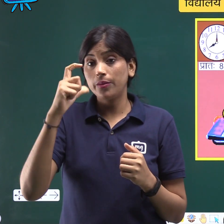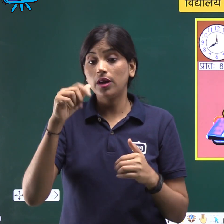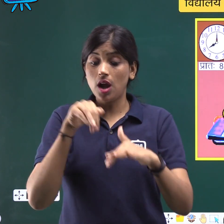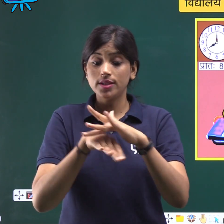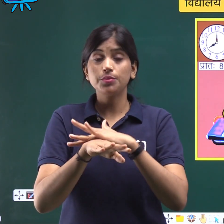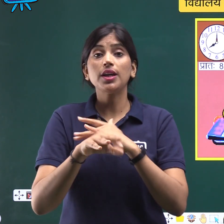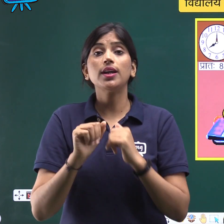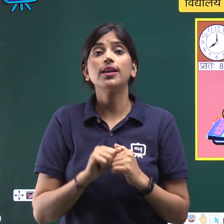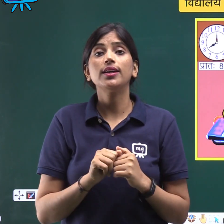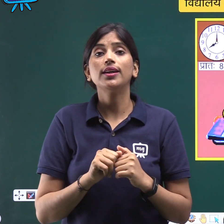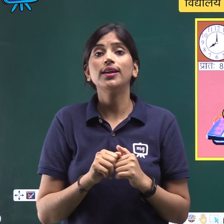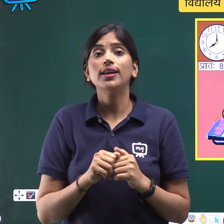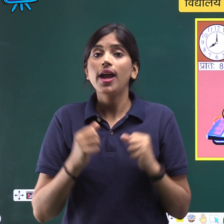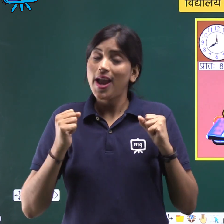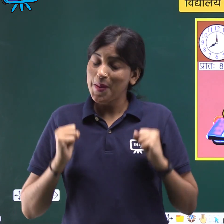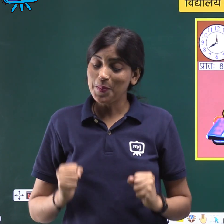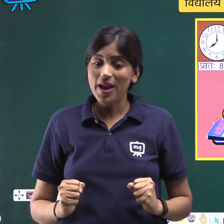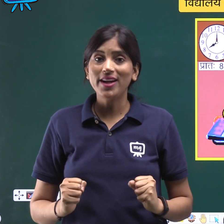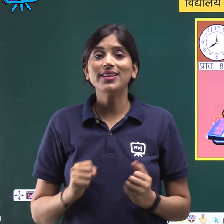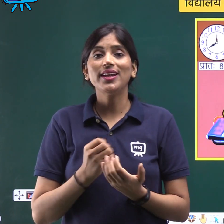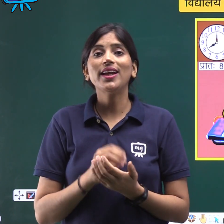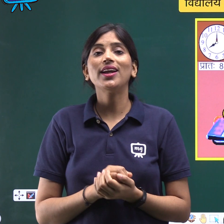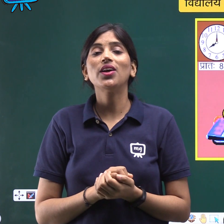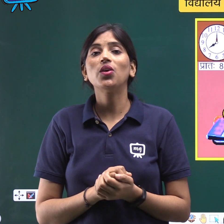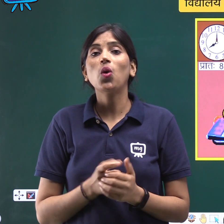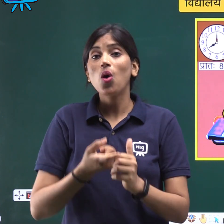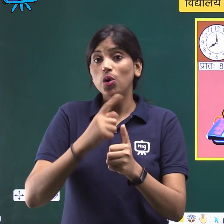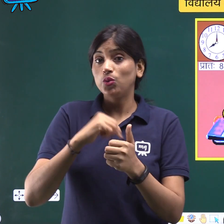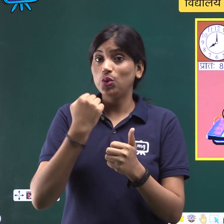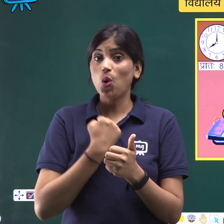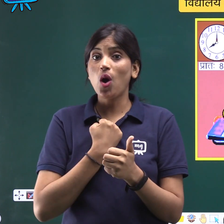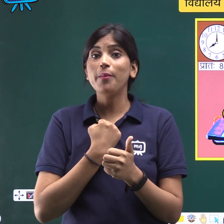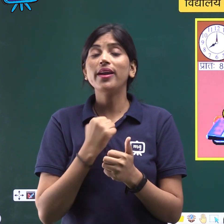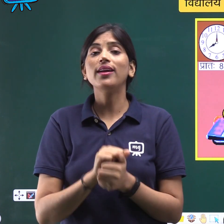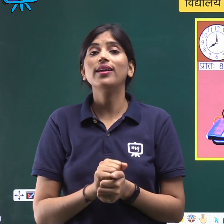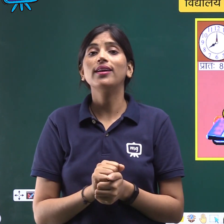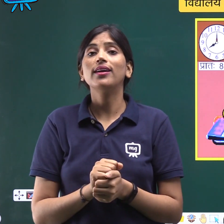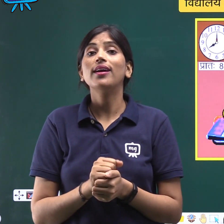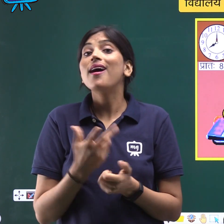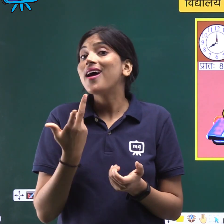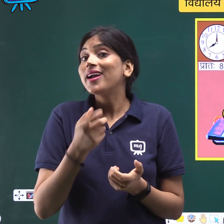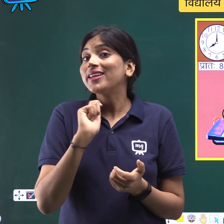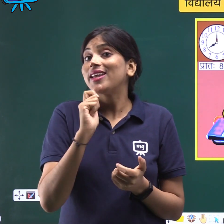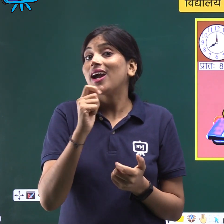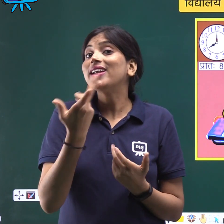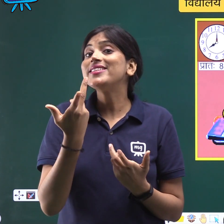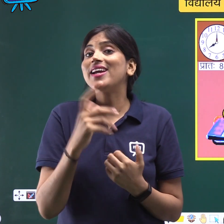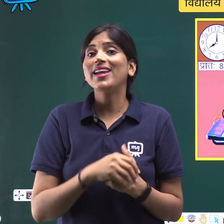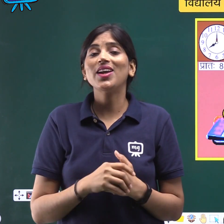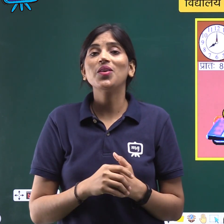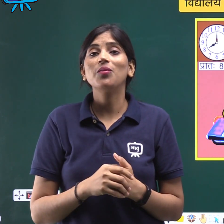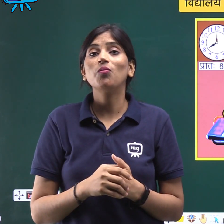में बैठते हैं तो हमें क्या करनी चाहिए?